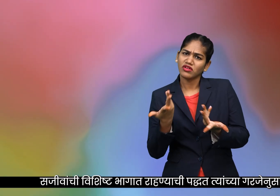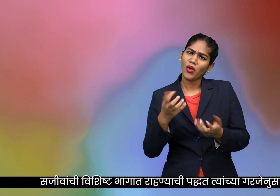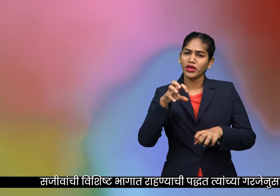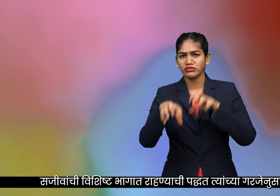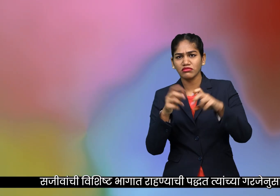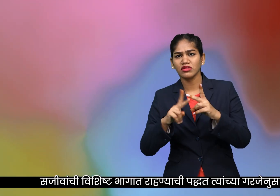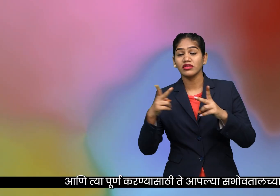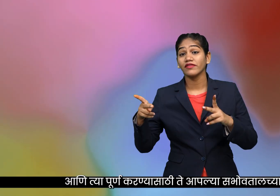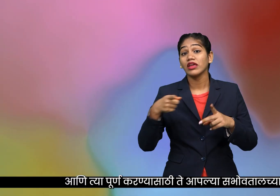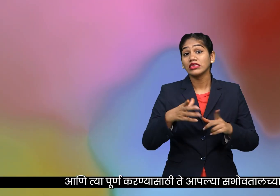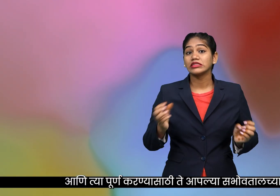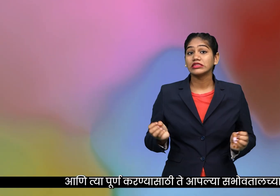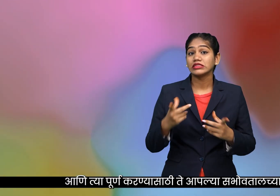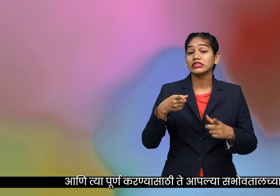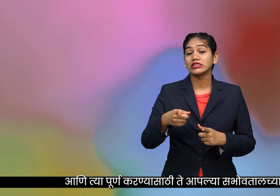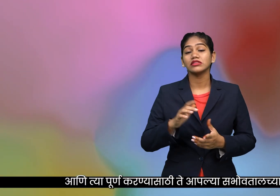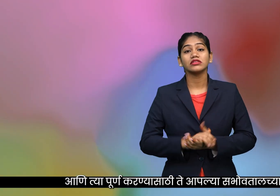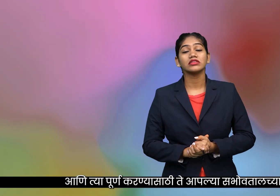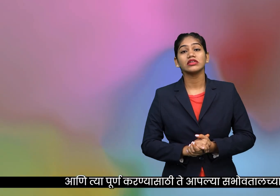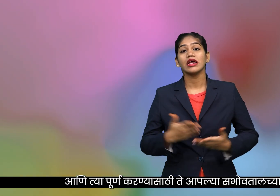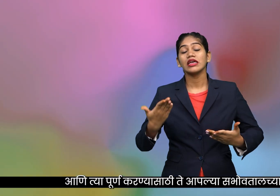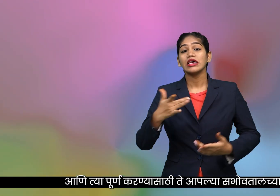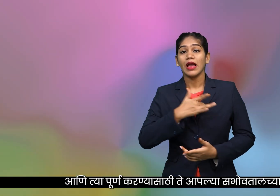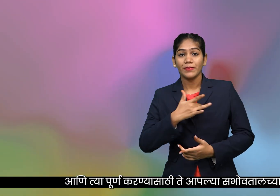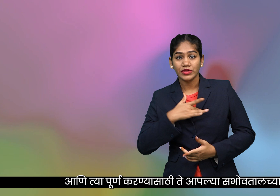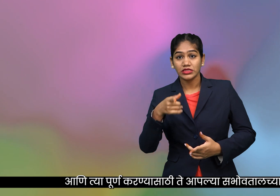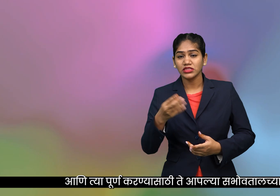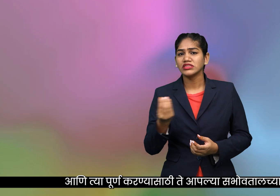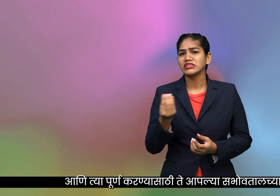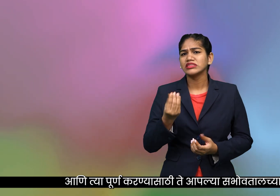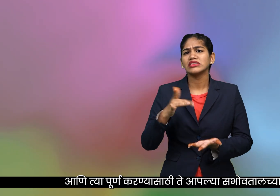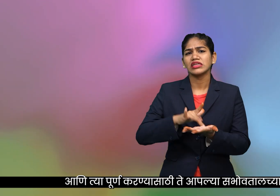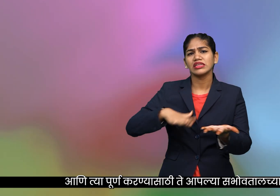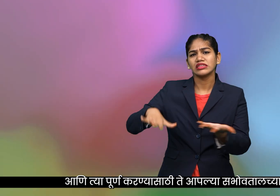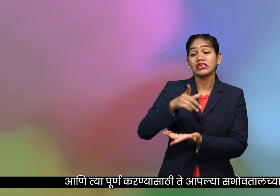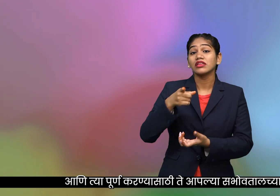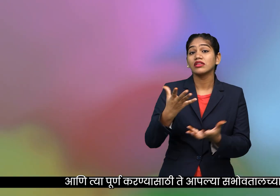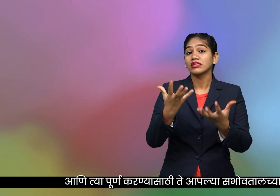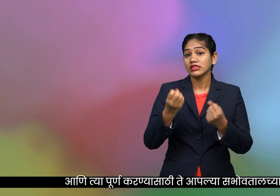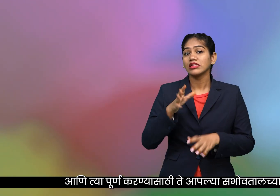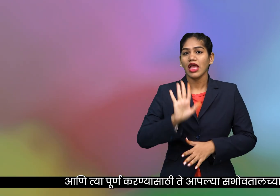राहू लागली आहे आणि त्या पूर्ण करण्यासाठी ते आपल्या